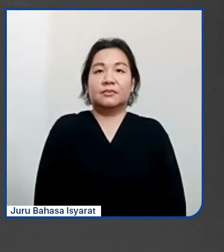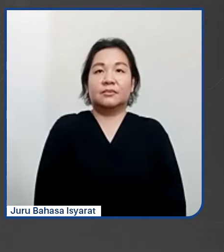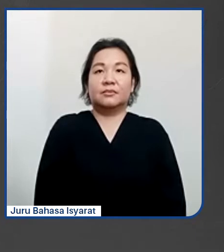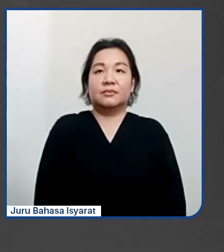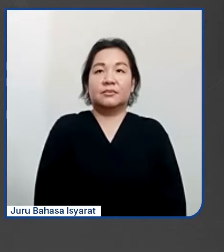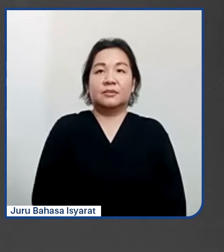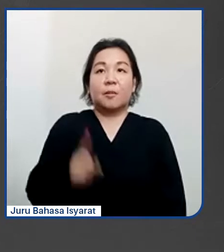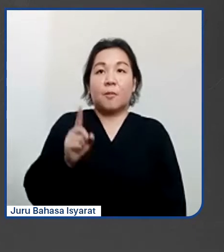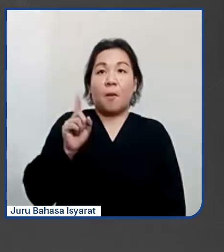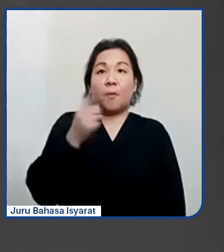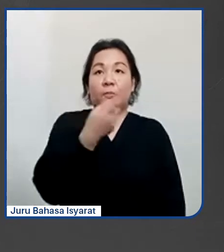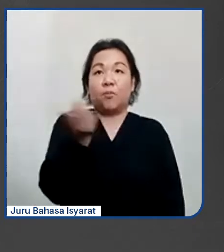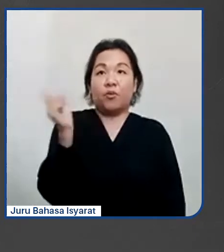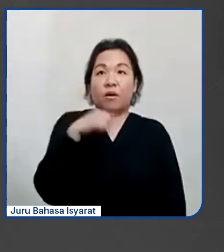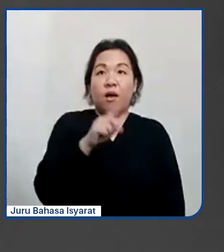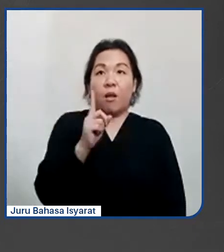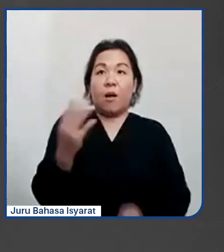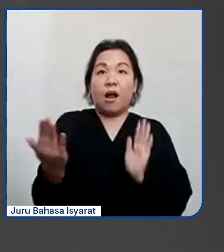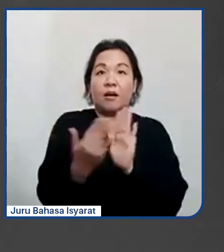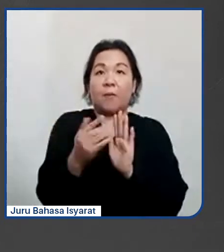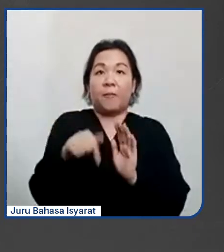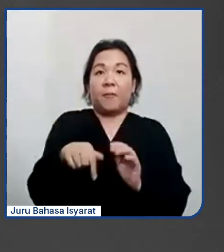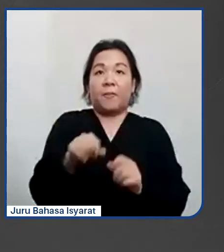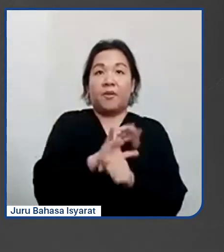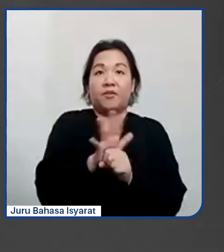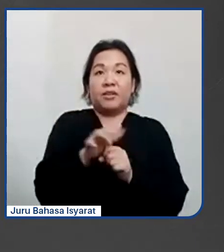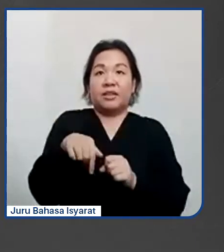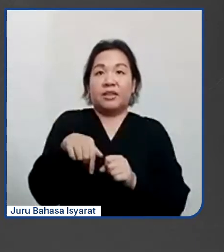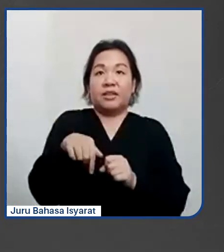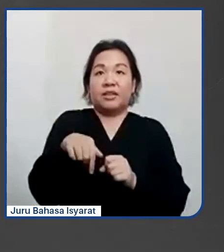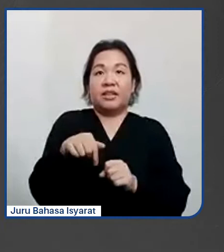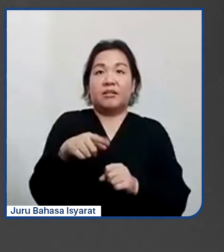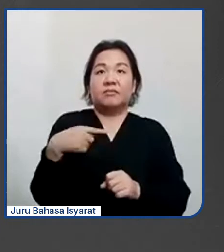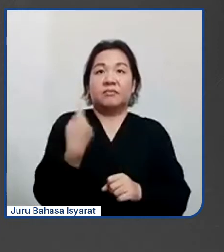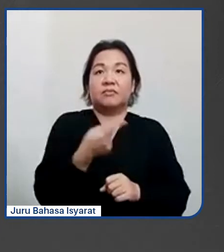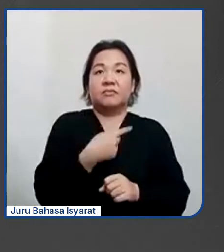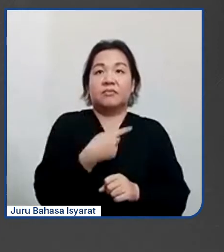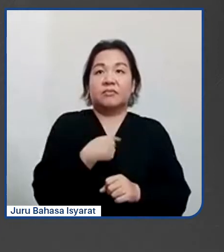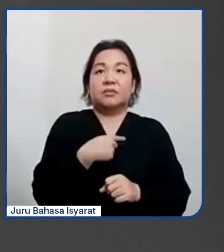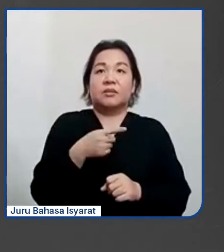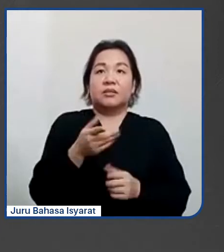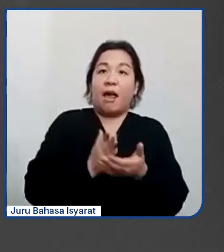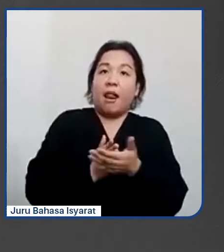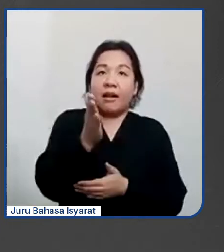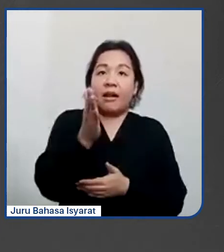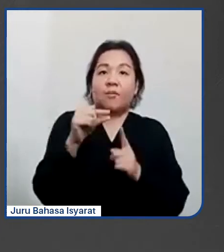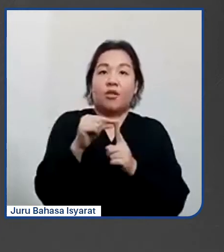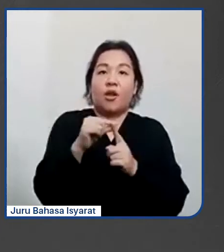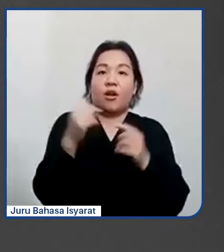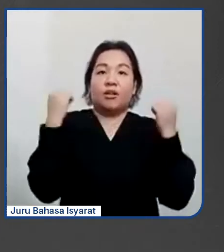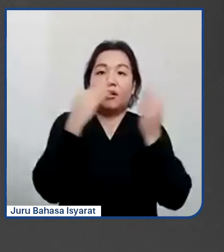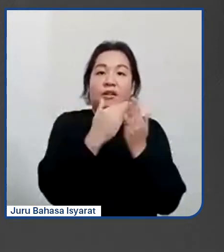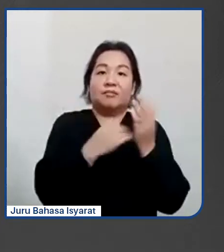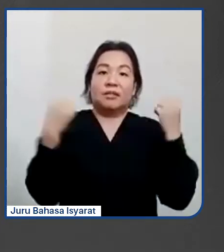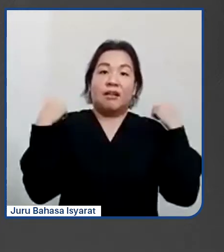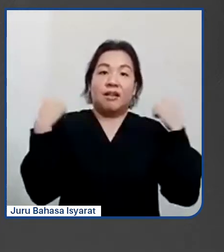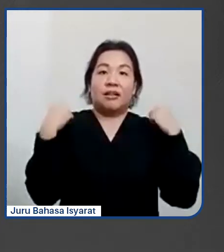ini bukan kapasitas kita. Jadi yang jelas kita menjalankan protokol dengan benar dan kita mendukung